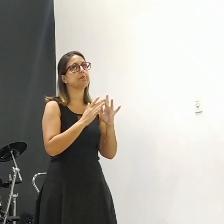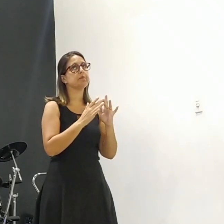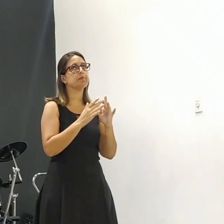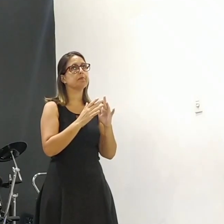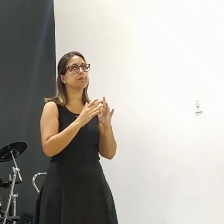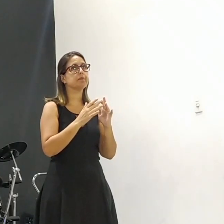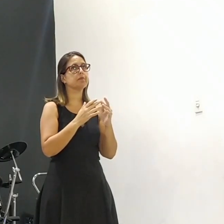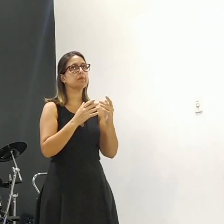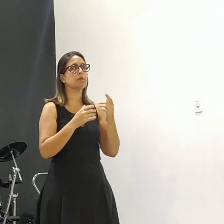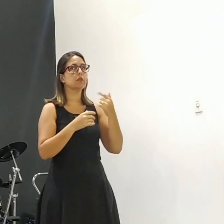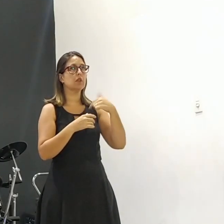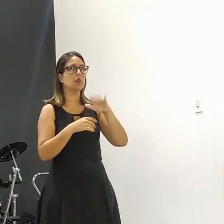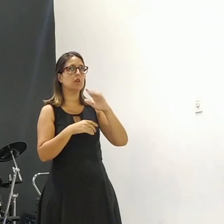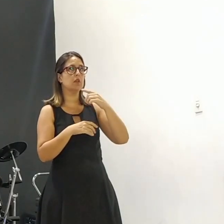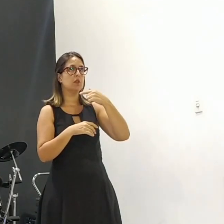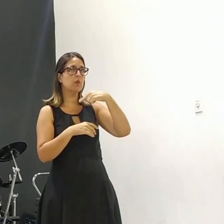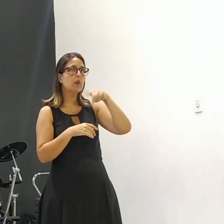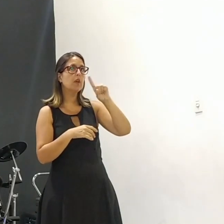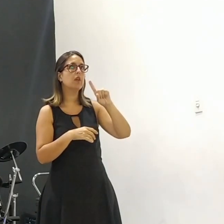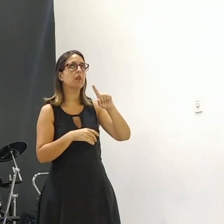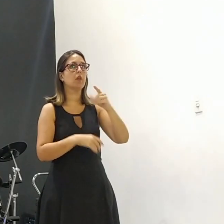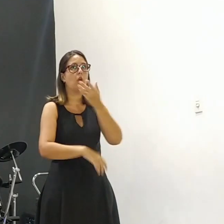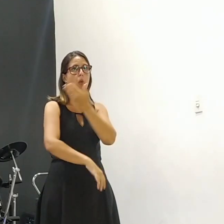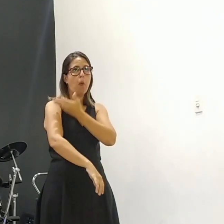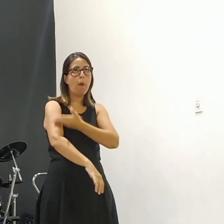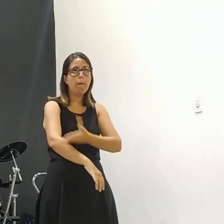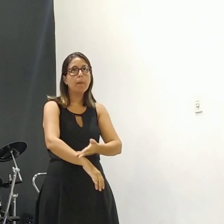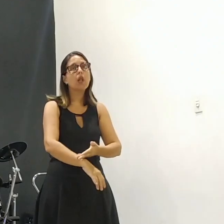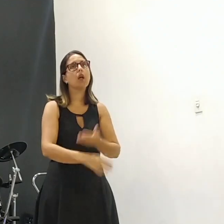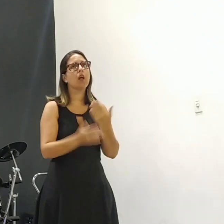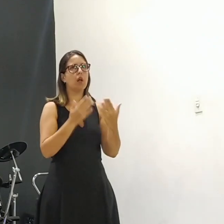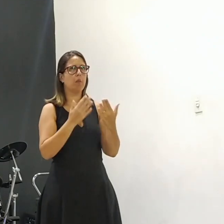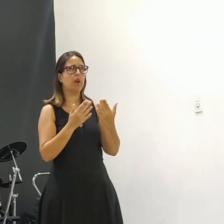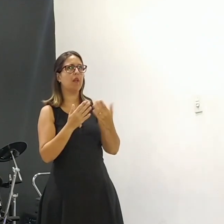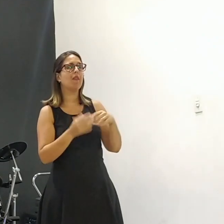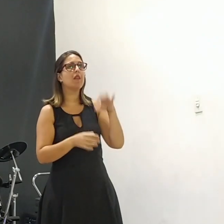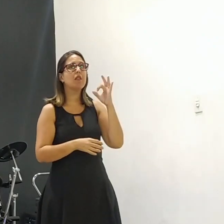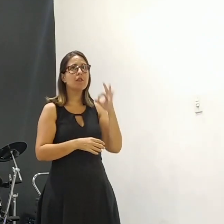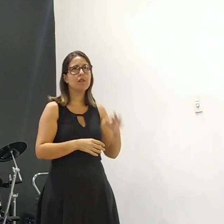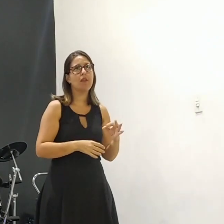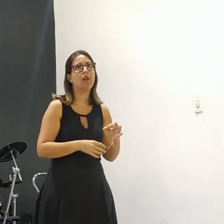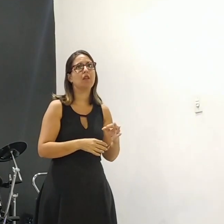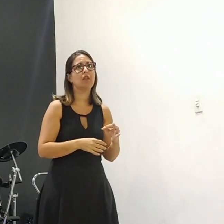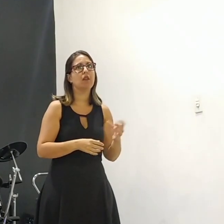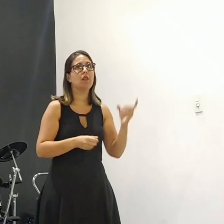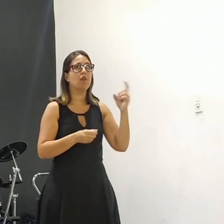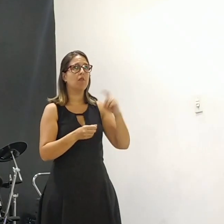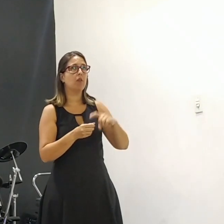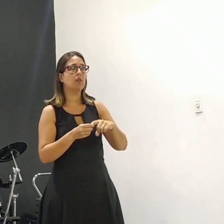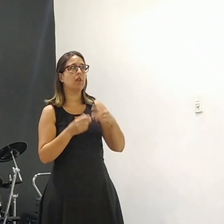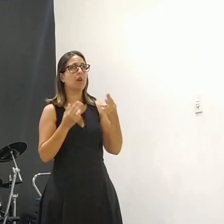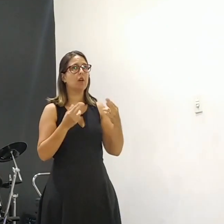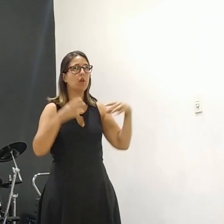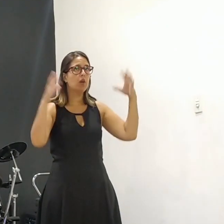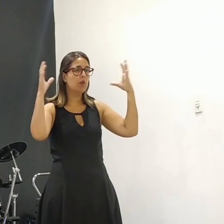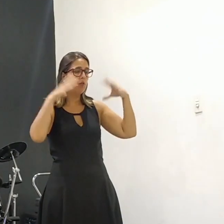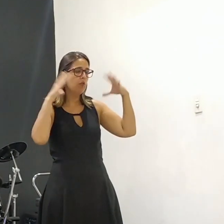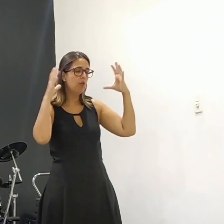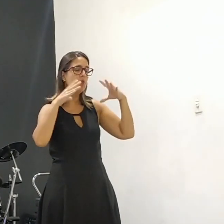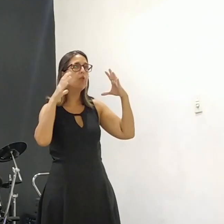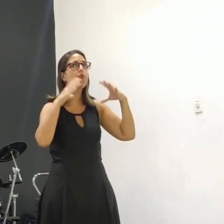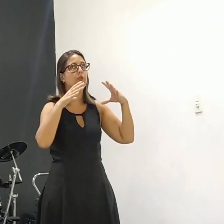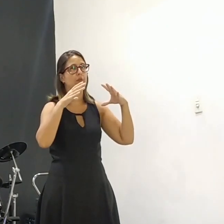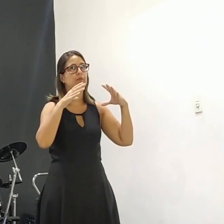a alva é certa, e Ele nos virá como a chuva serôdia que rega a terra. Então, olha